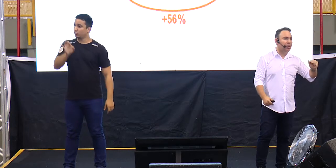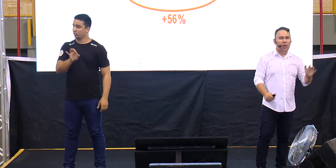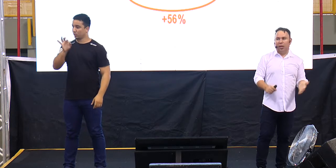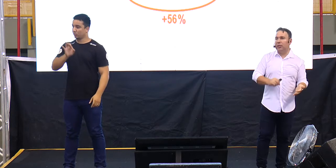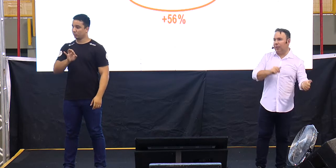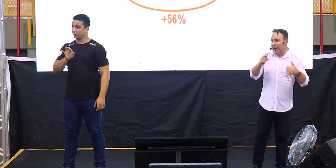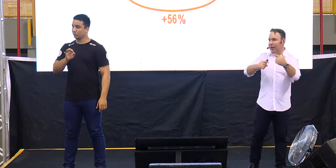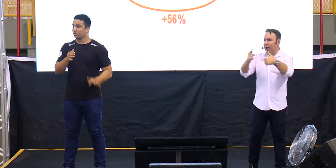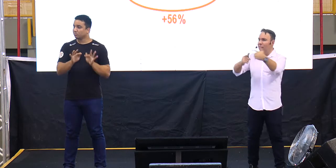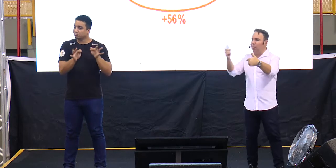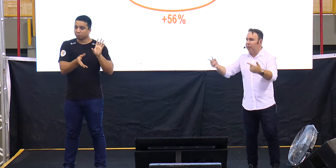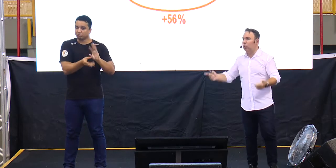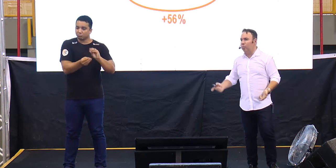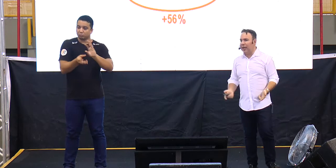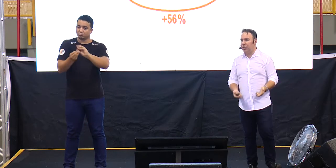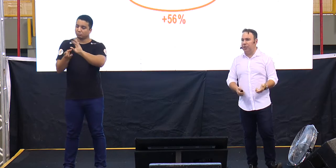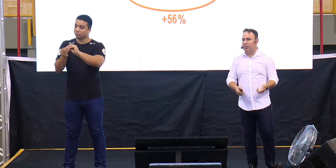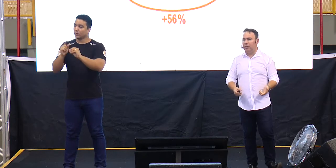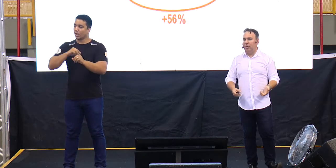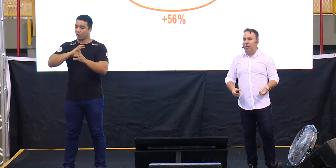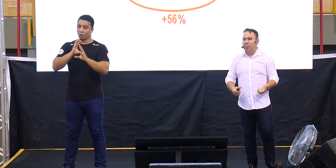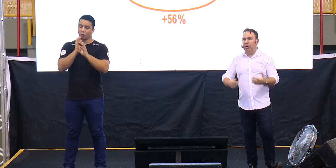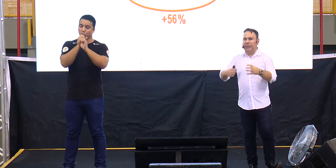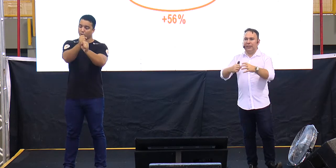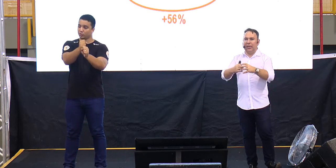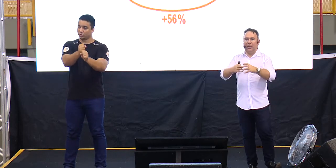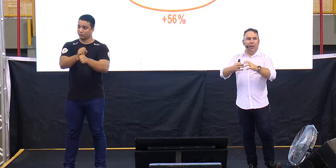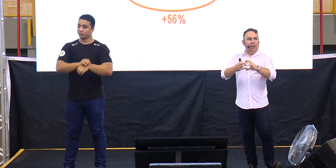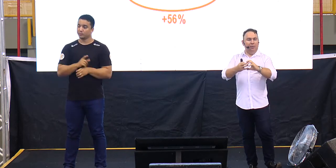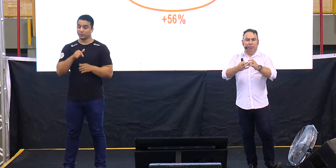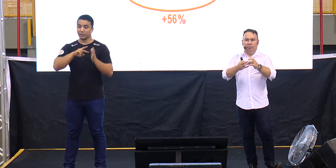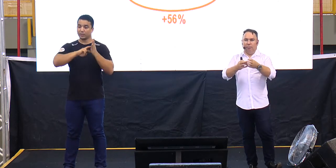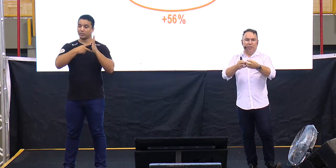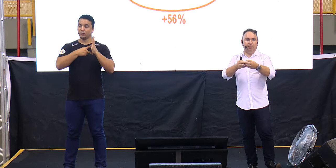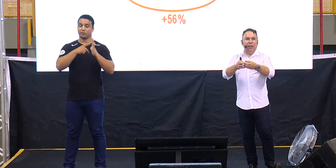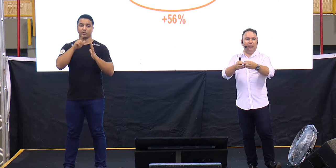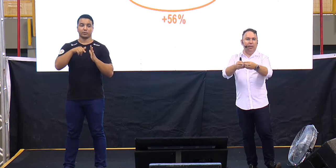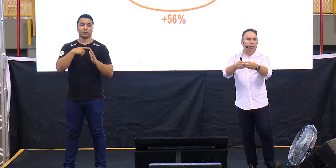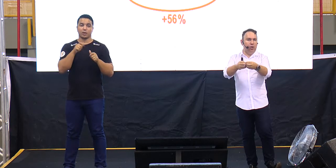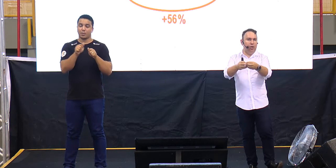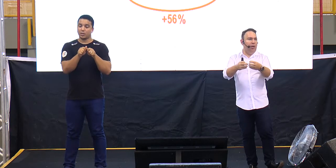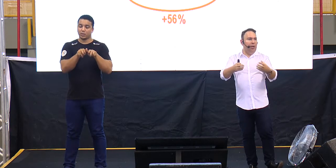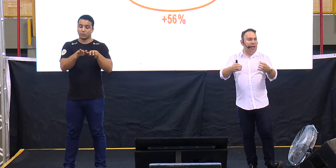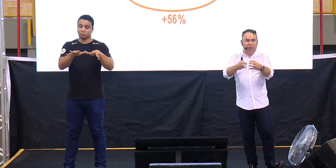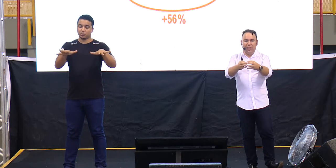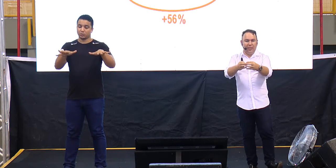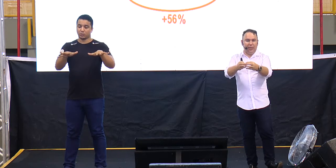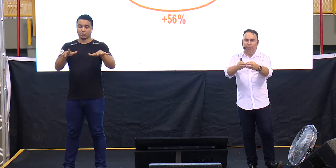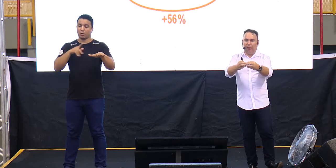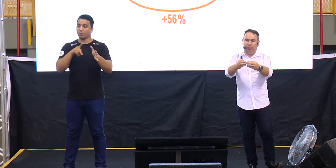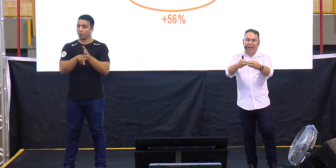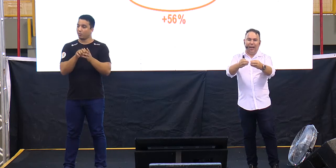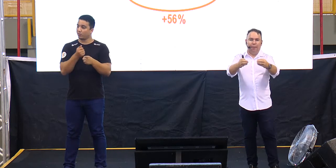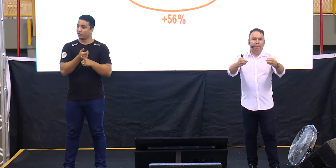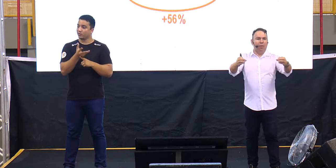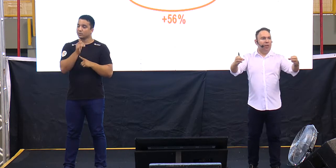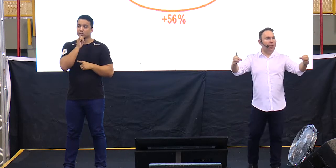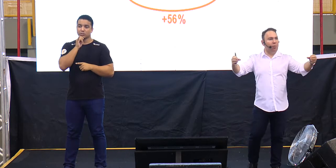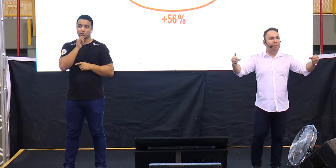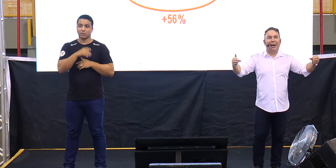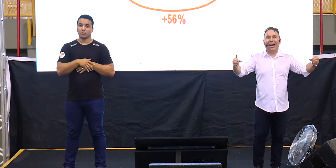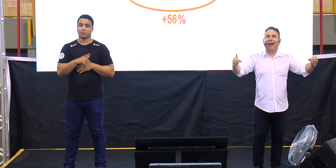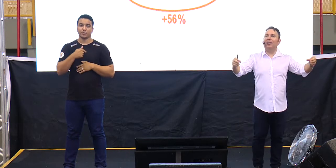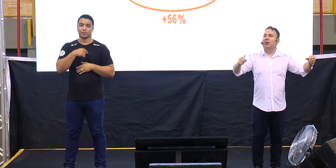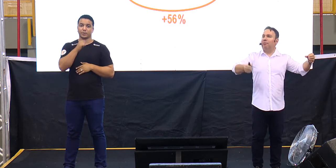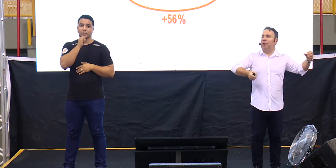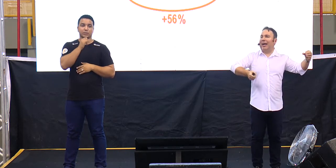56%. Então é aumento cumulativo. Pode ser expansão na física, eu posso dizer